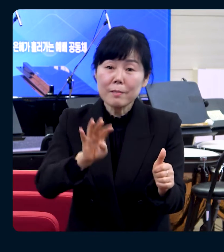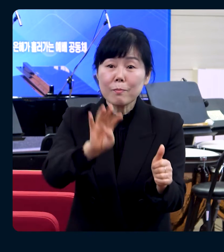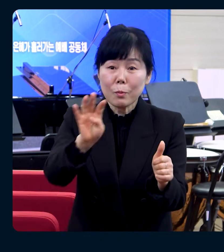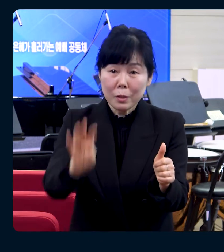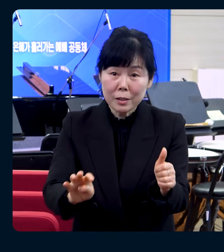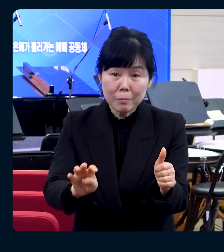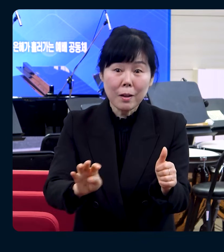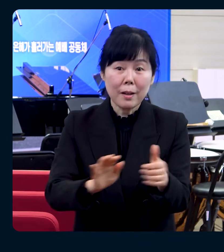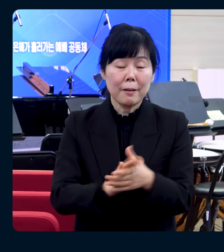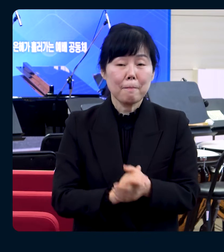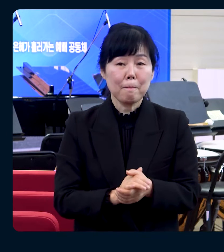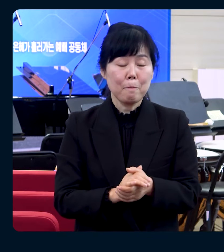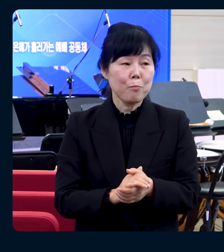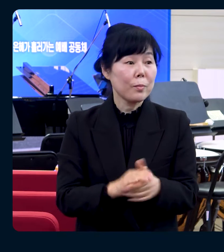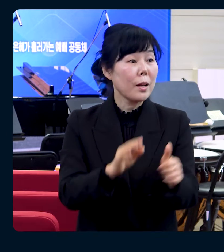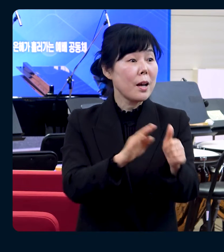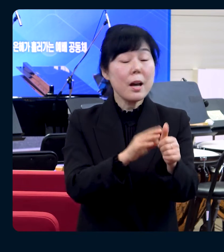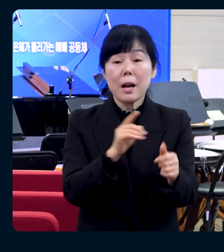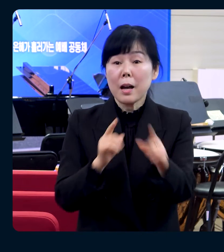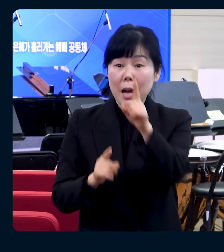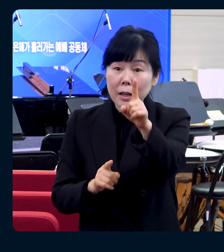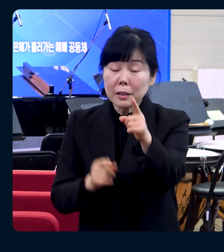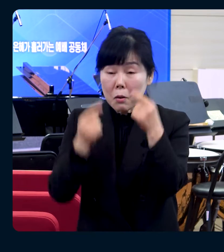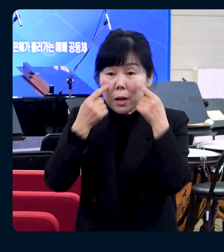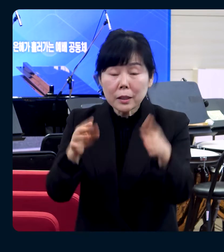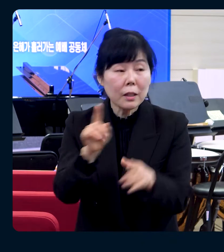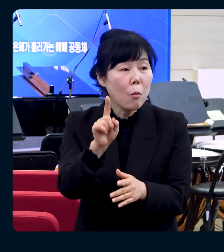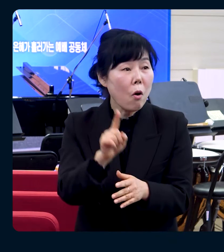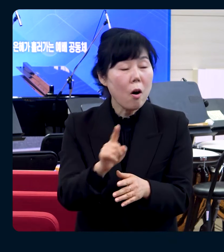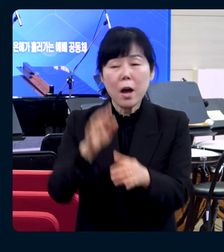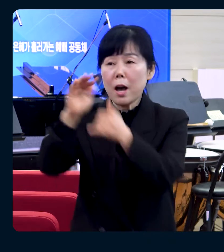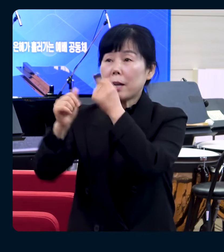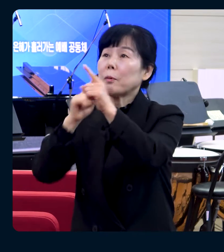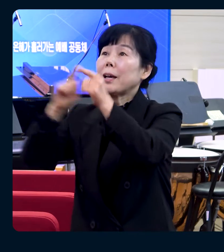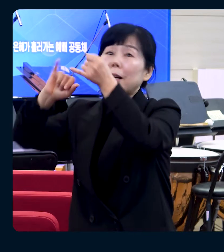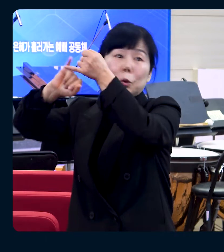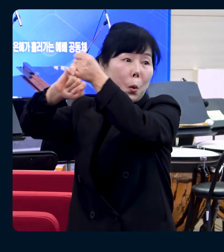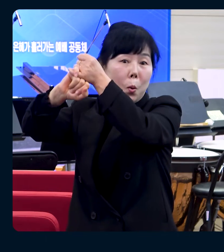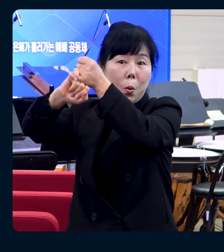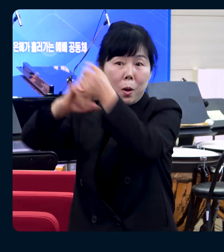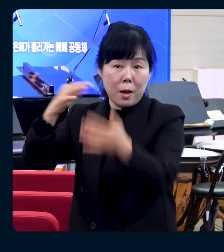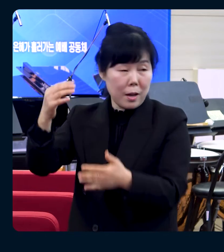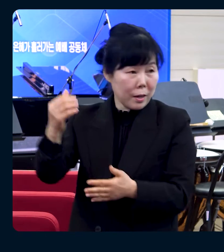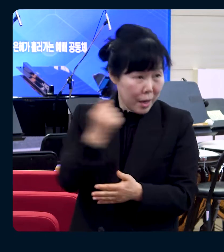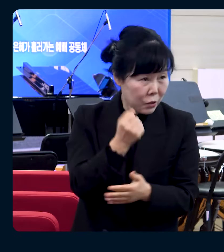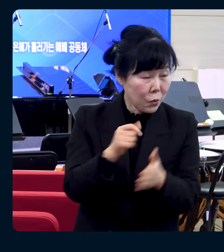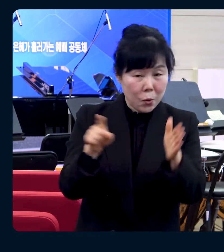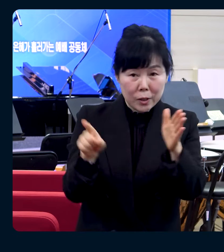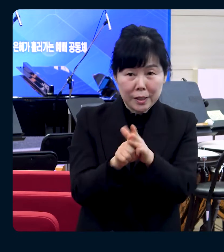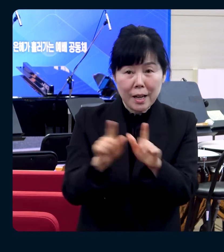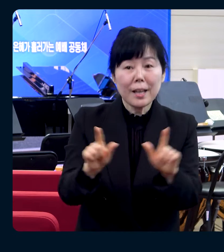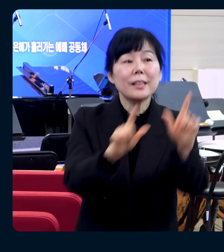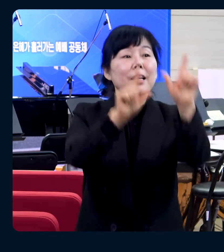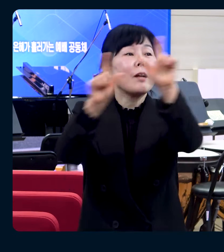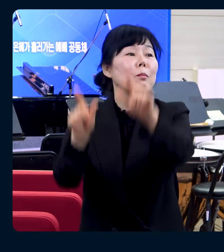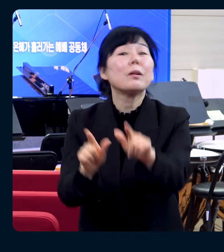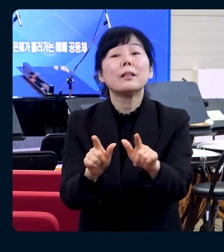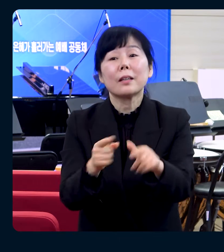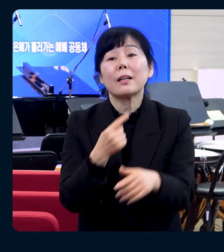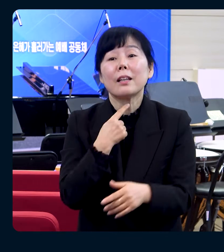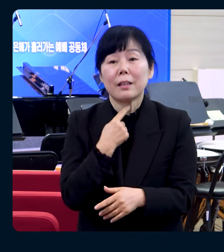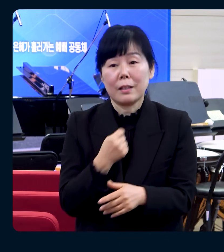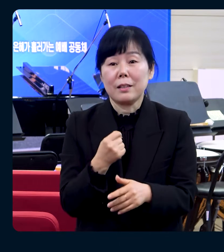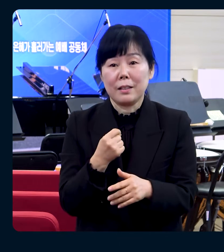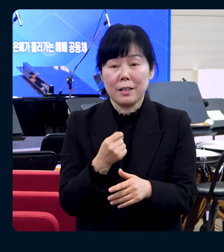건 뭐냐, 아브라함이 언약을 받고 그 언약을 바라보고 살아가는 그 신앙의 삶을 산